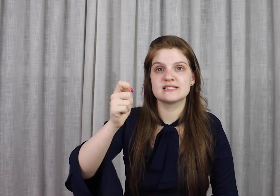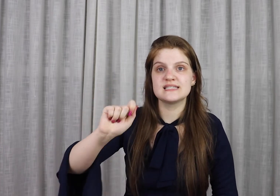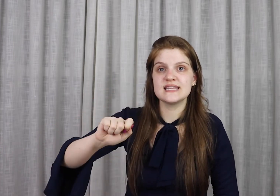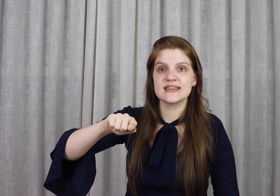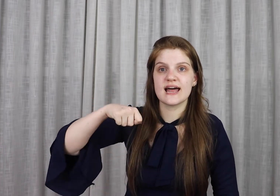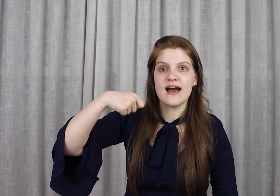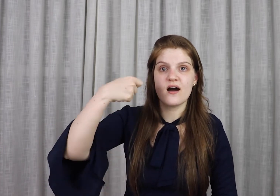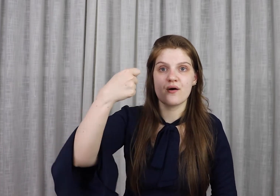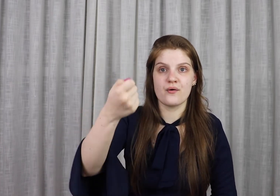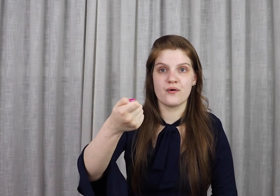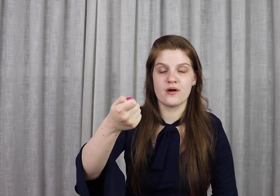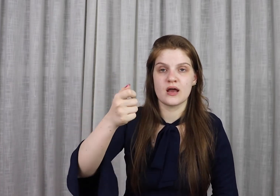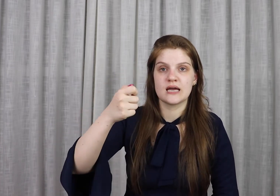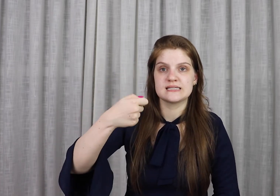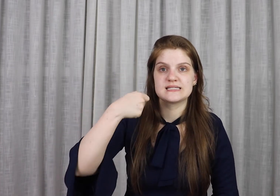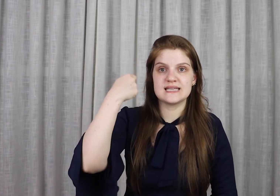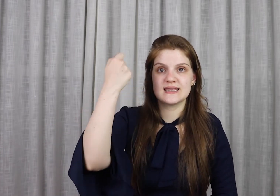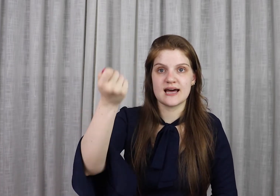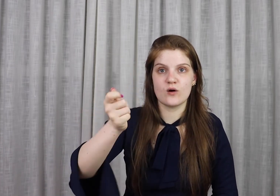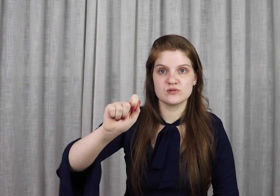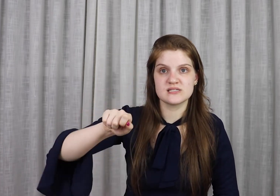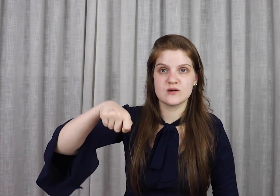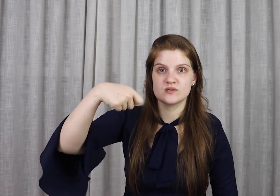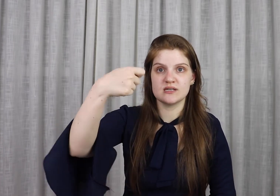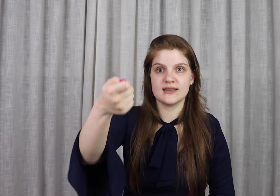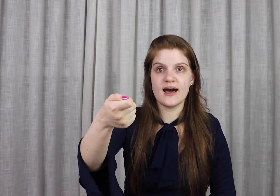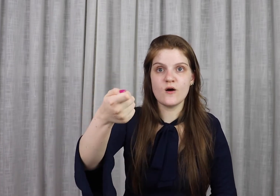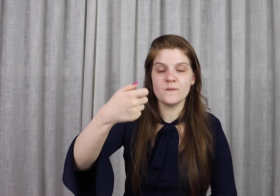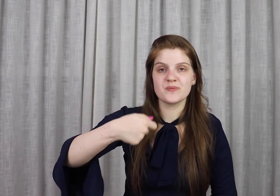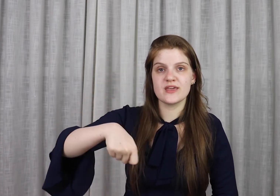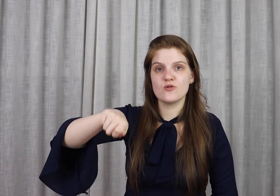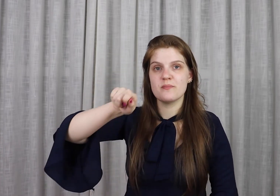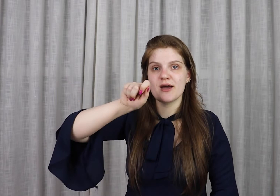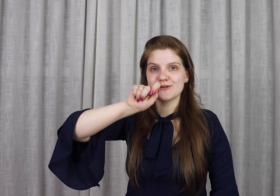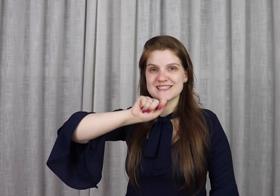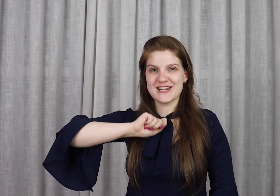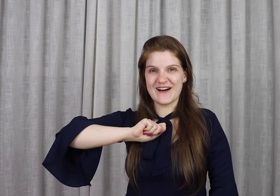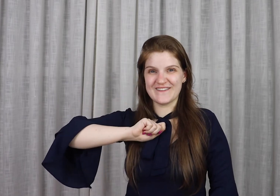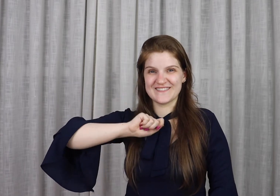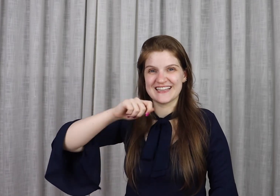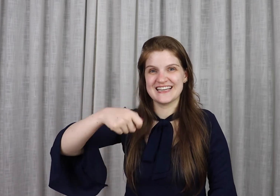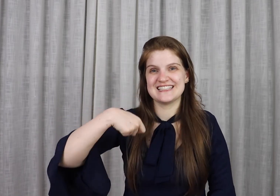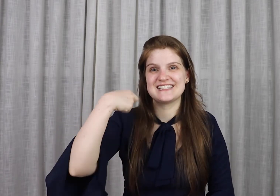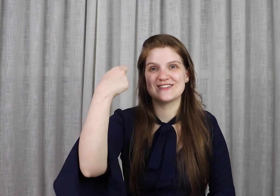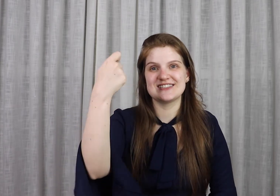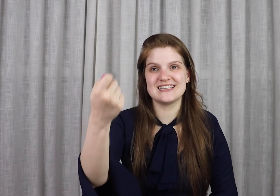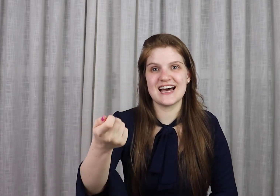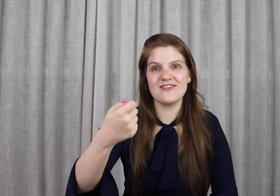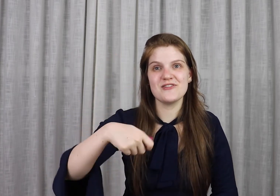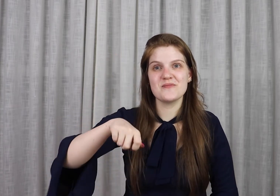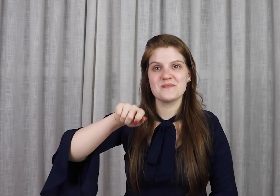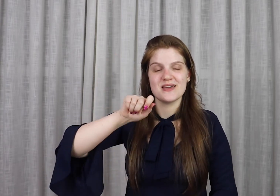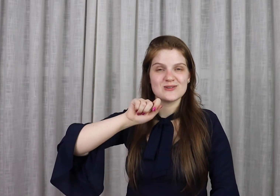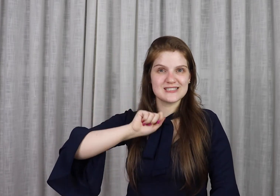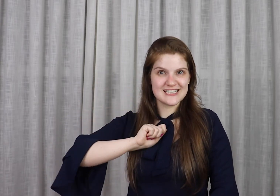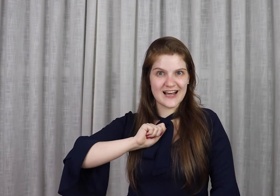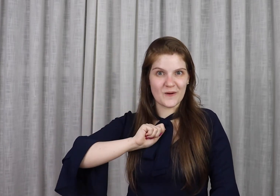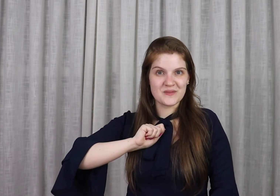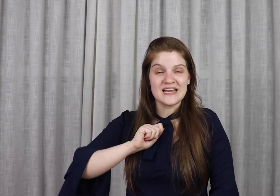sinal, sinal, o seu sinal e o meu sinal. seu sinal e o meu sinal. Se